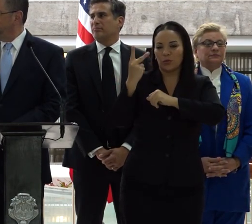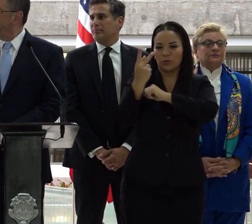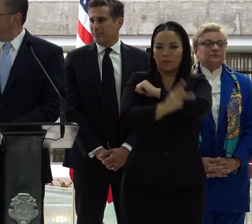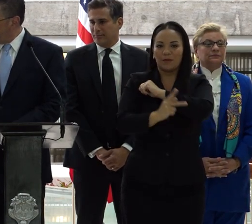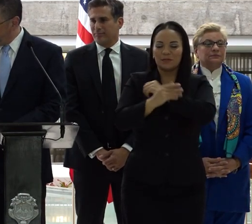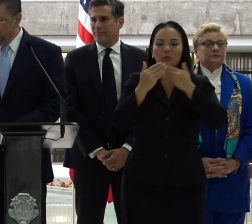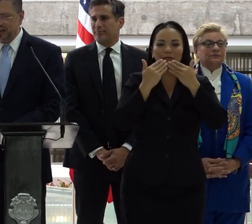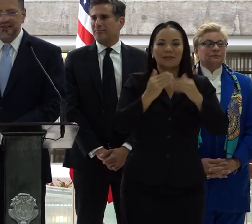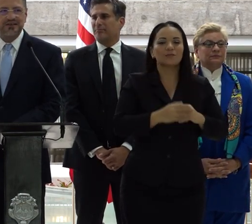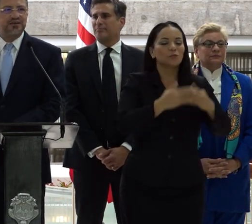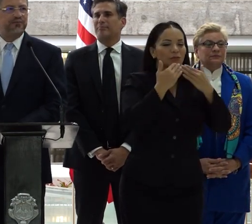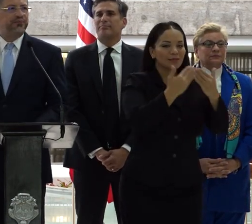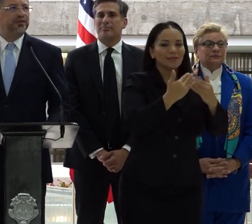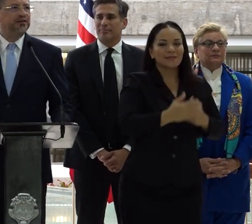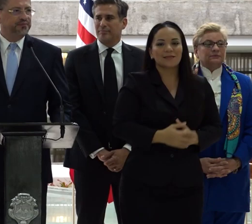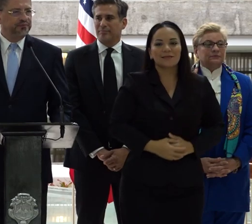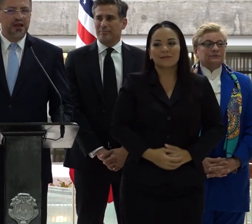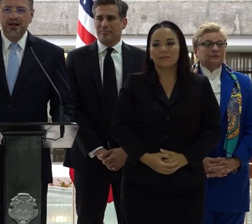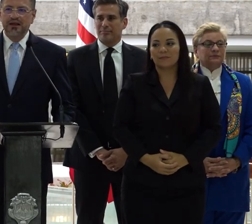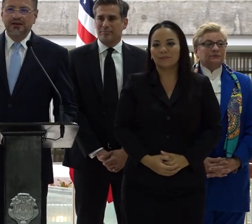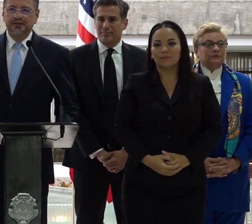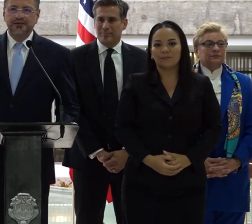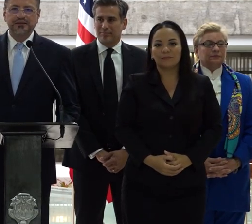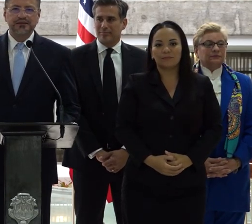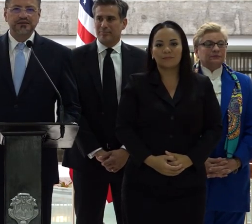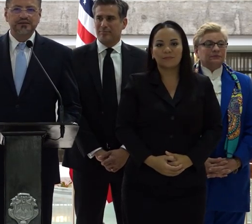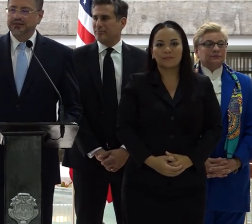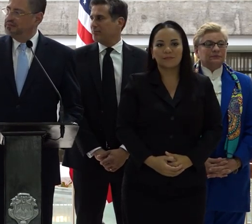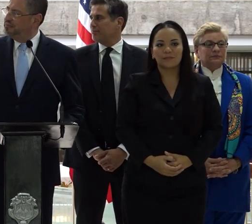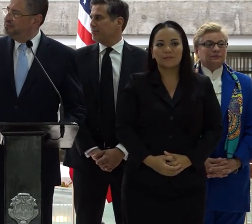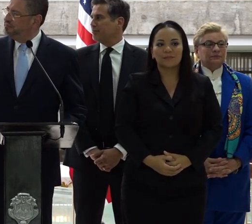Muchas gracias. Muchísimas gracias.